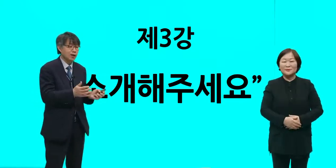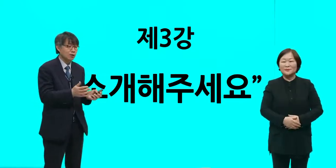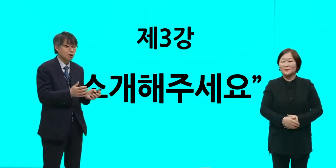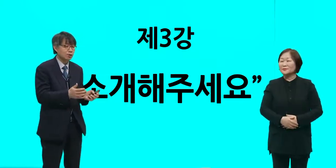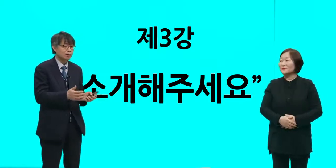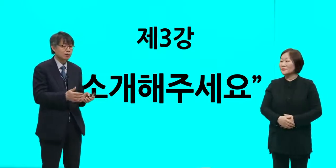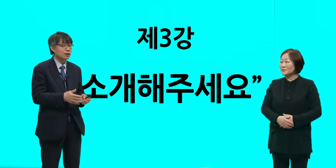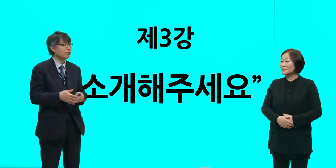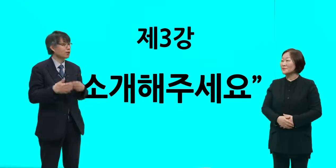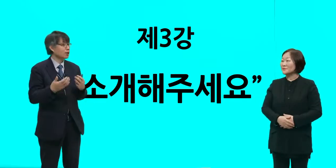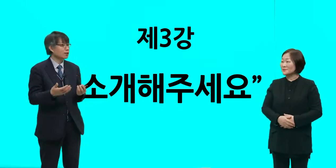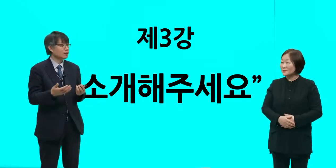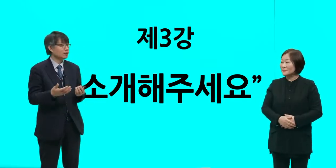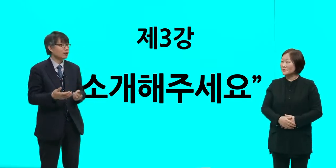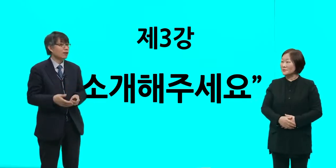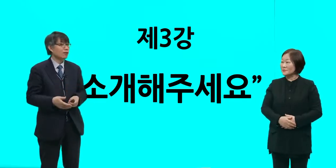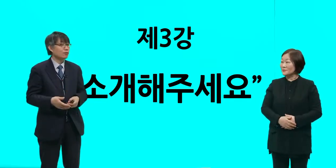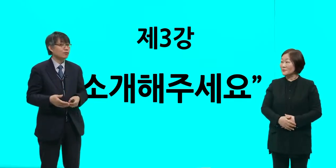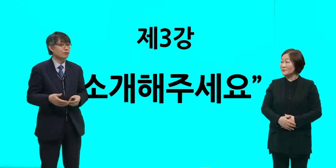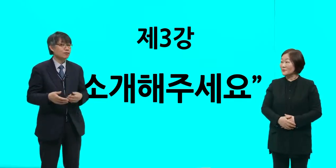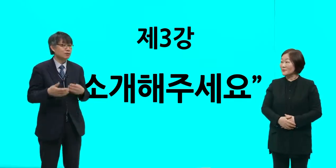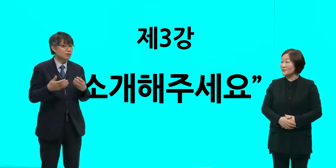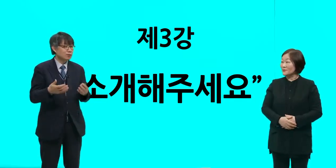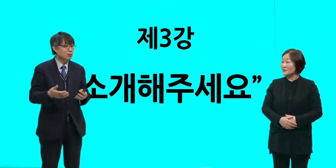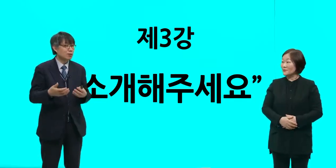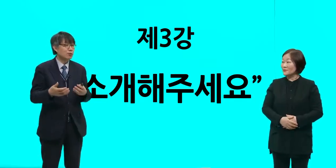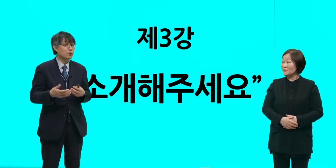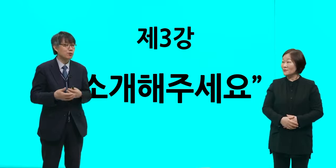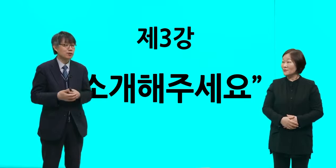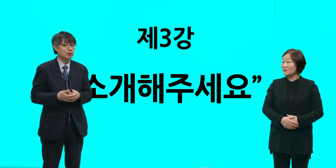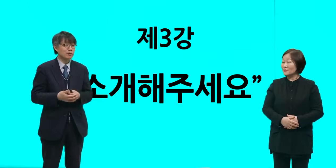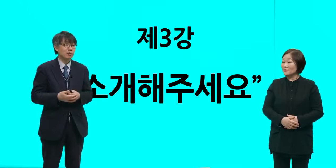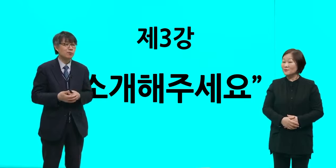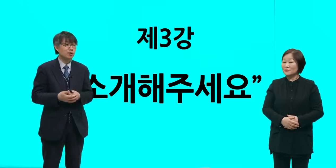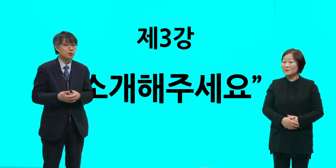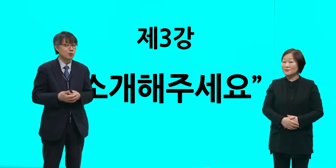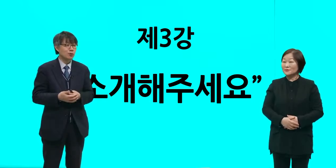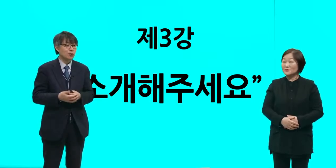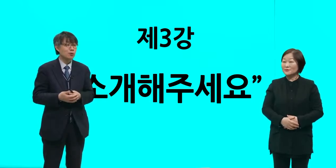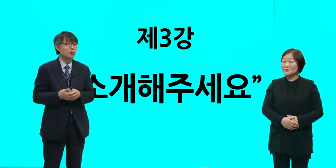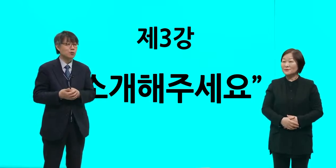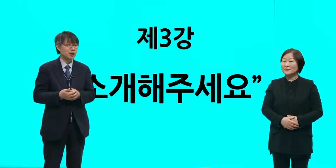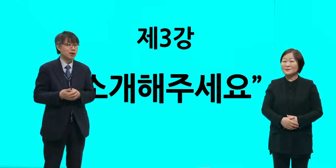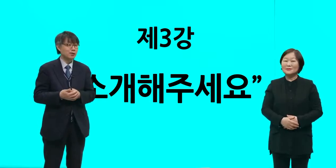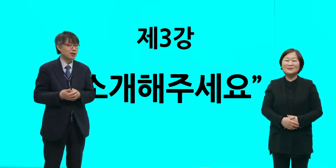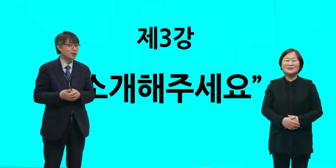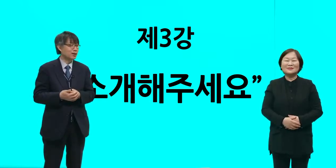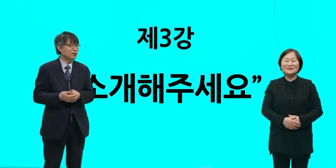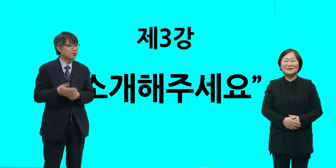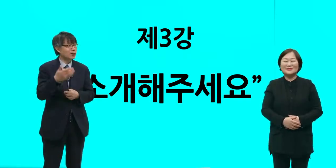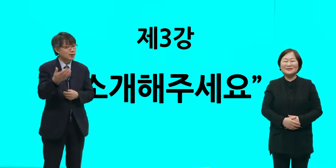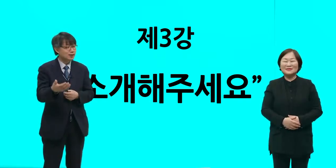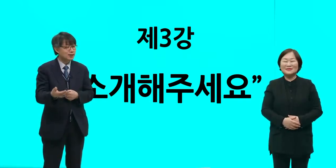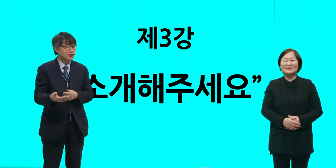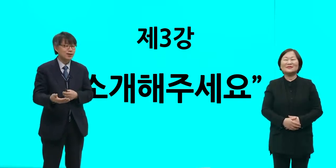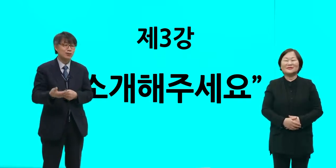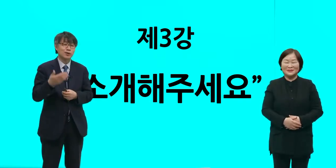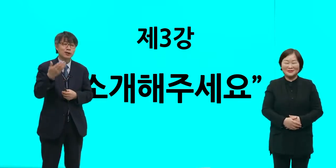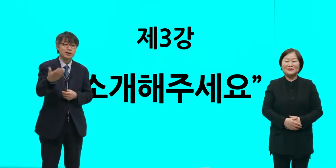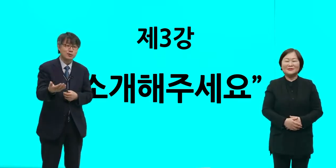인사하고 나면 그러고 난 다음에는 우리가 보통 전문적인 용어로 호구조사라고 얘기하잖아요. 누가 있는지, 당신